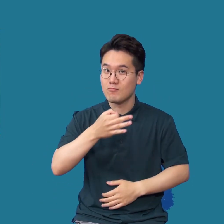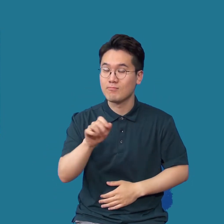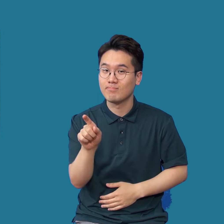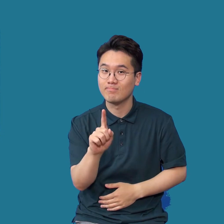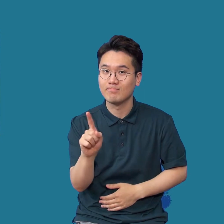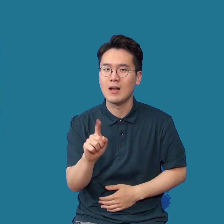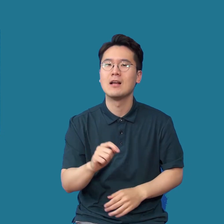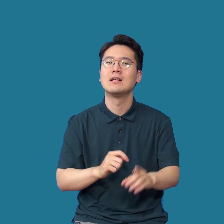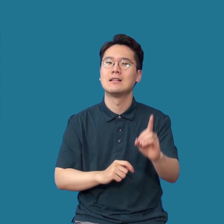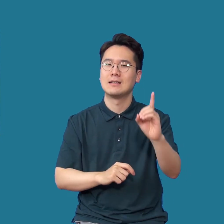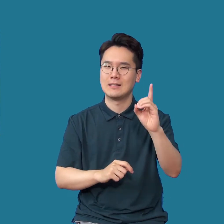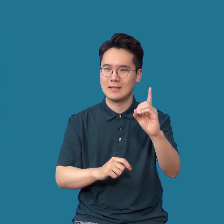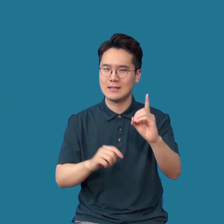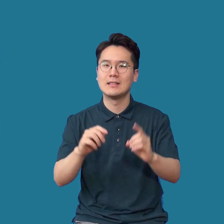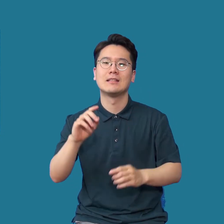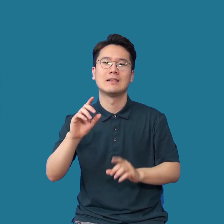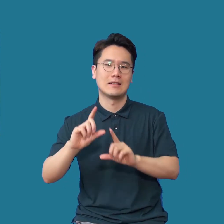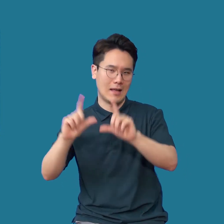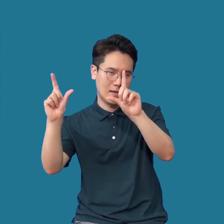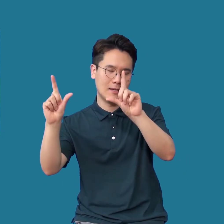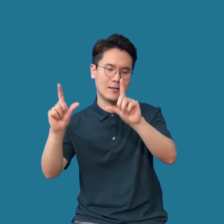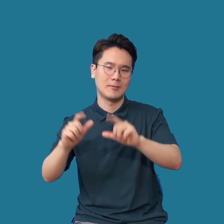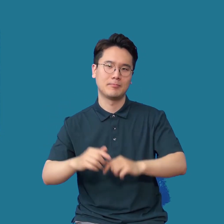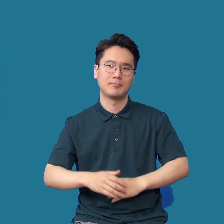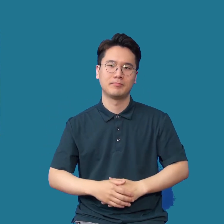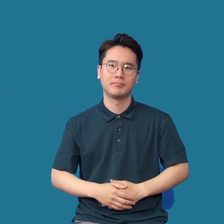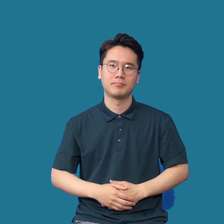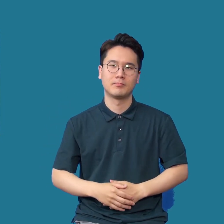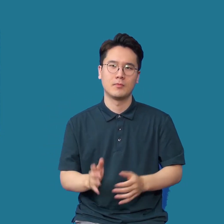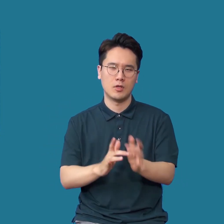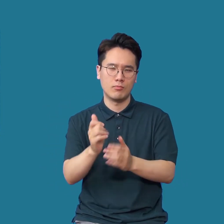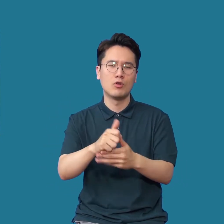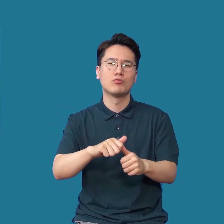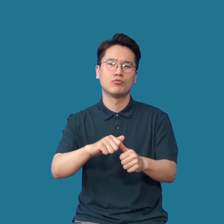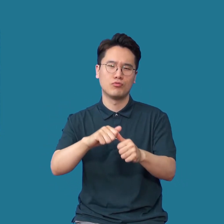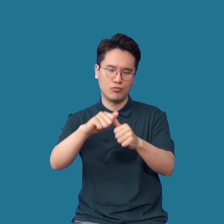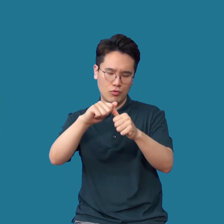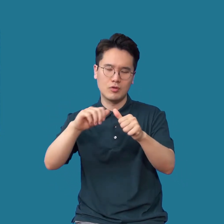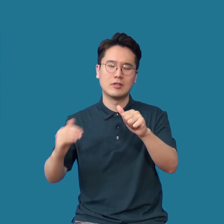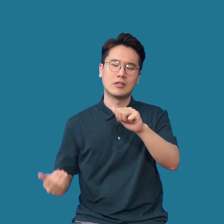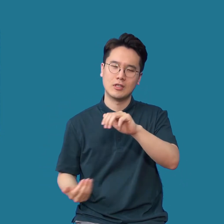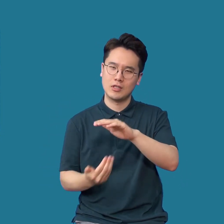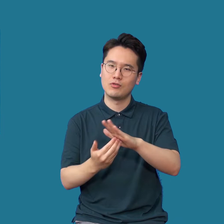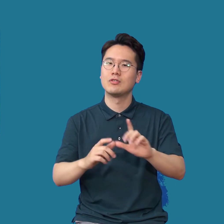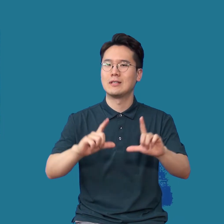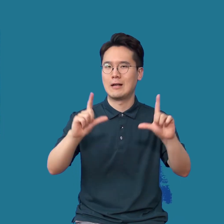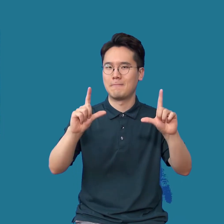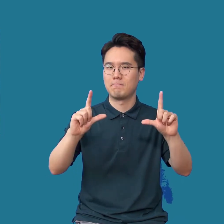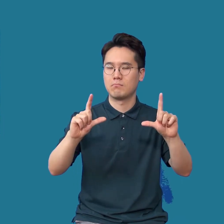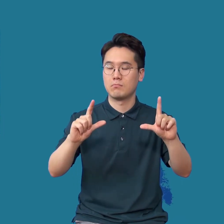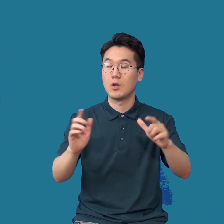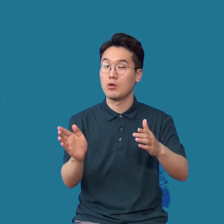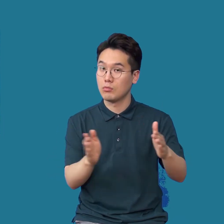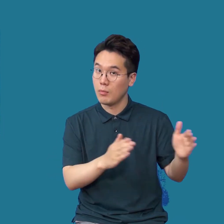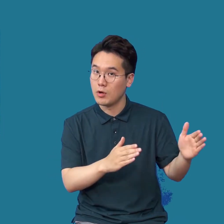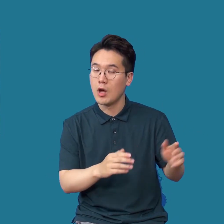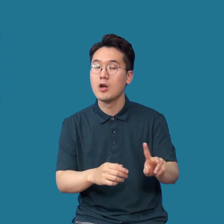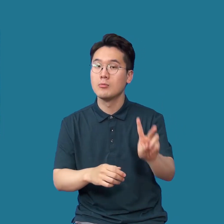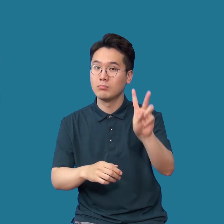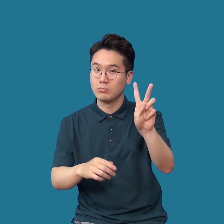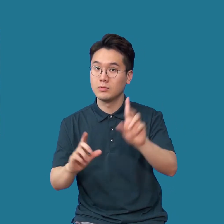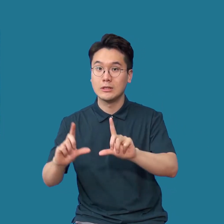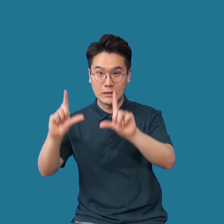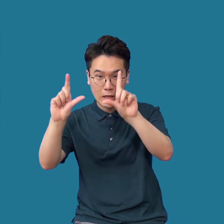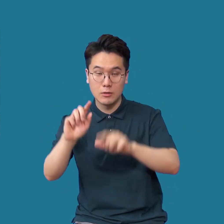예수님이 구원을 완성하신 날, D-Day입니다. 그러면 V-Day는 언제일까요?